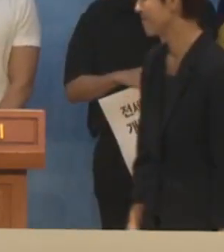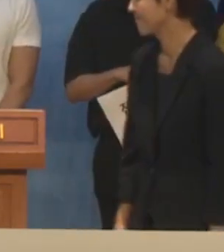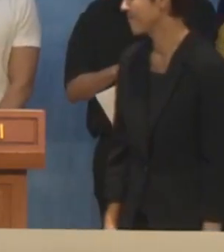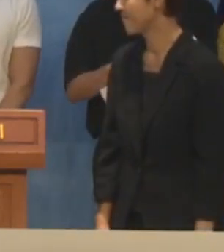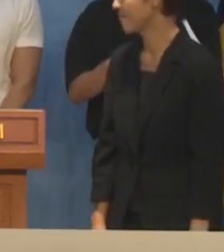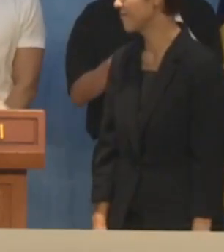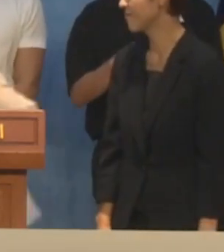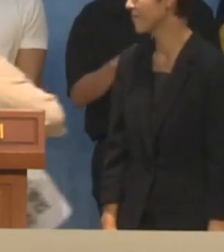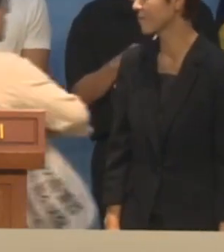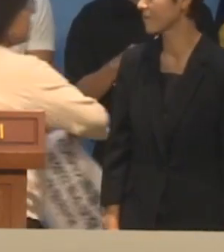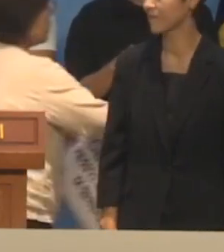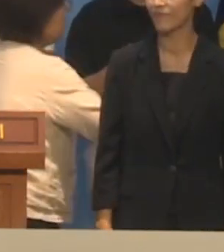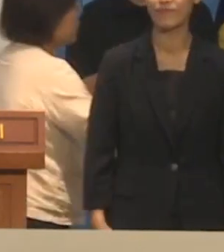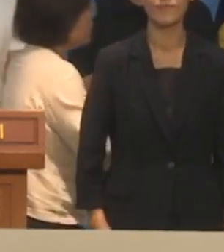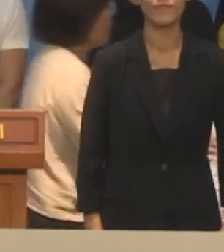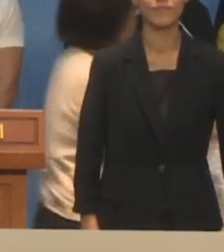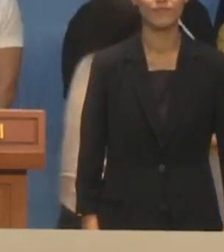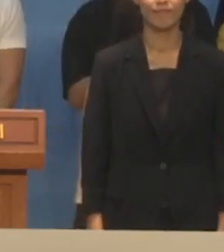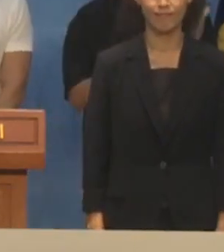앞쪽으로